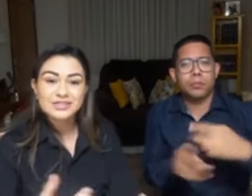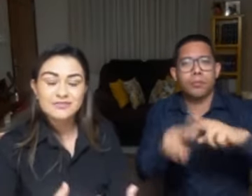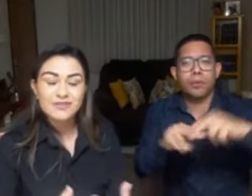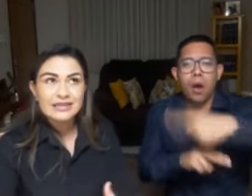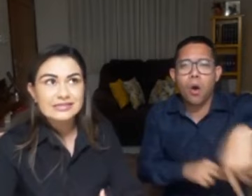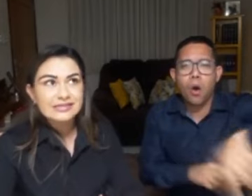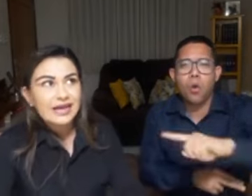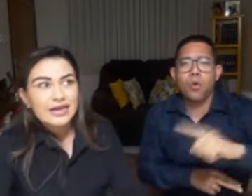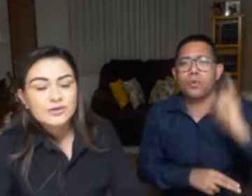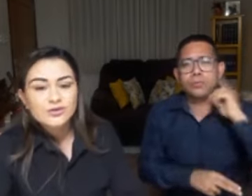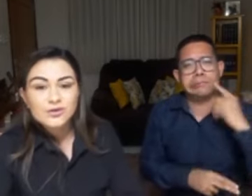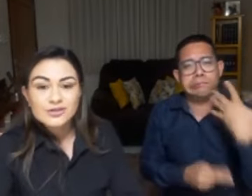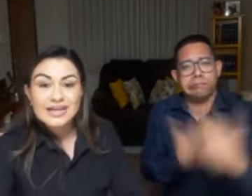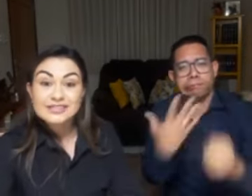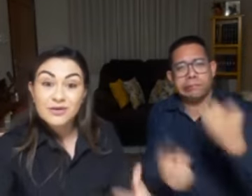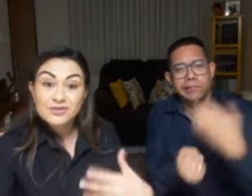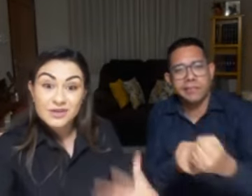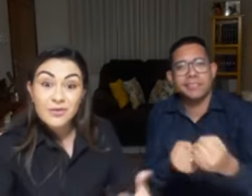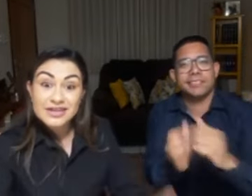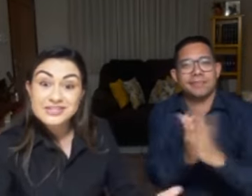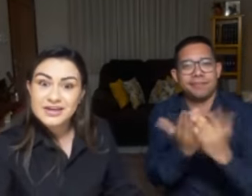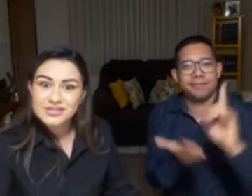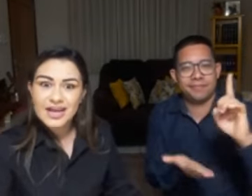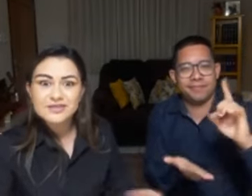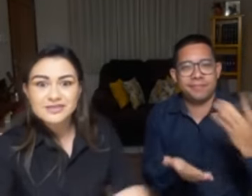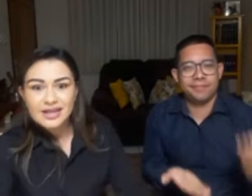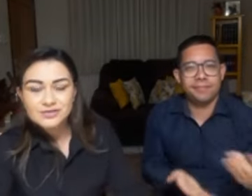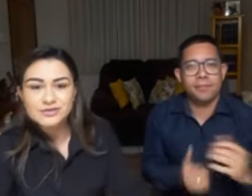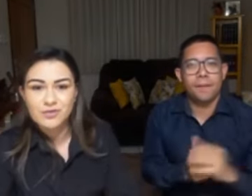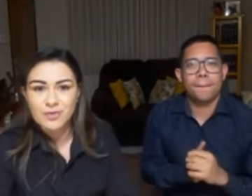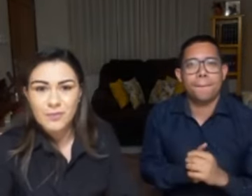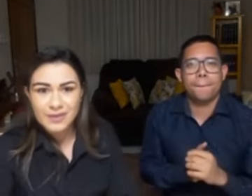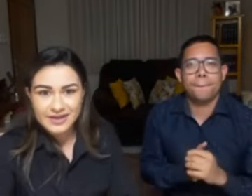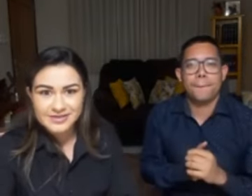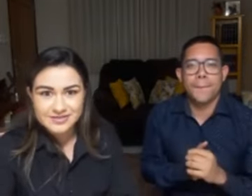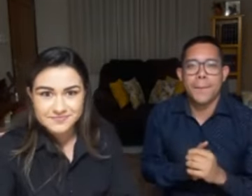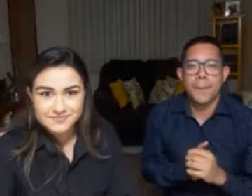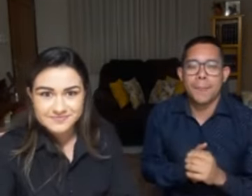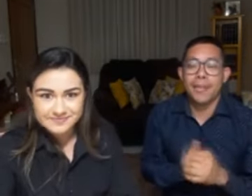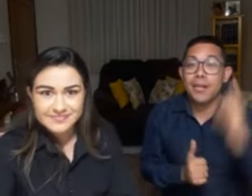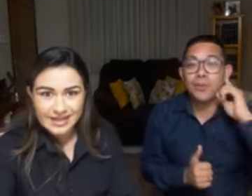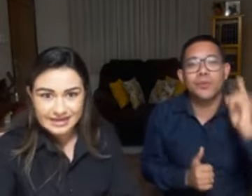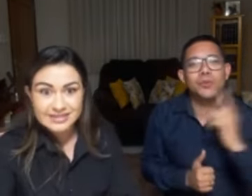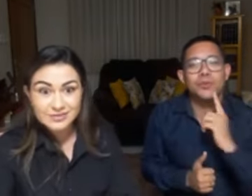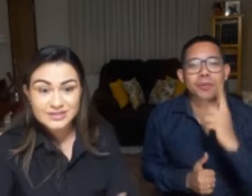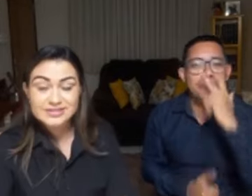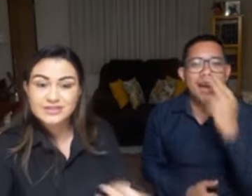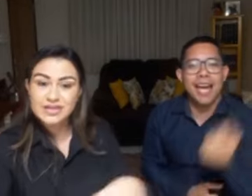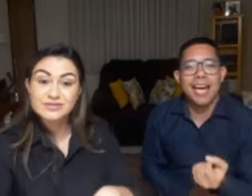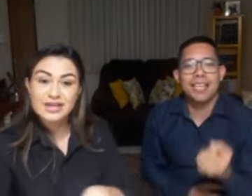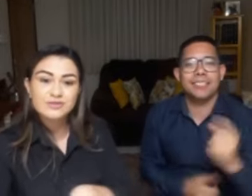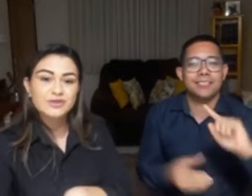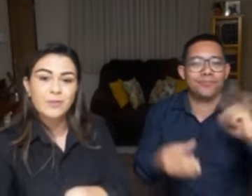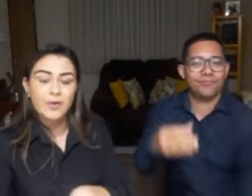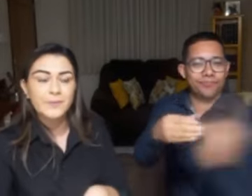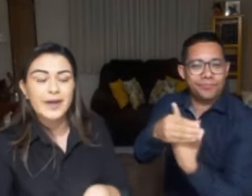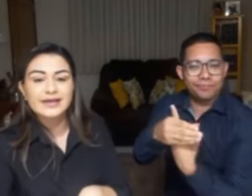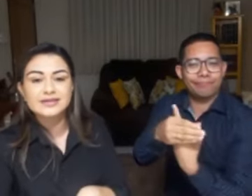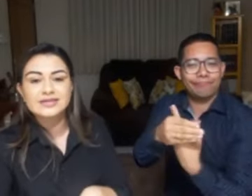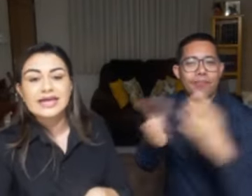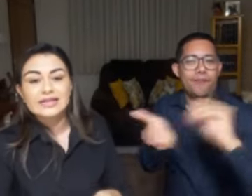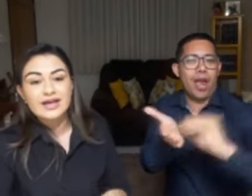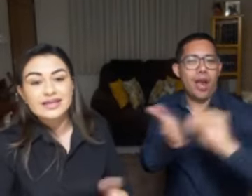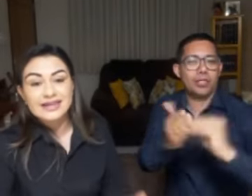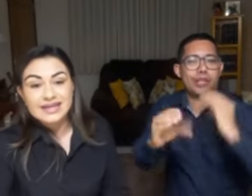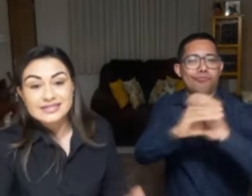Porque a gente fala assim que os surdos eles são estrangeiros dentro do seu próprio país. né? Eles são estrangeiros dentro do seu próprio